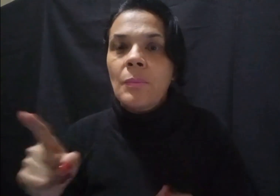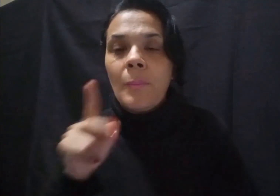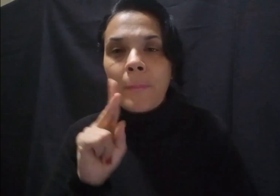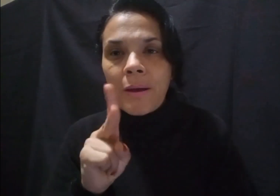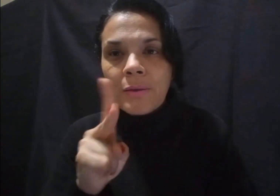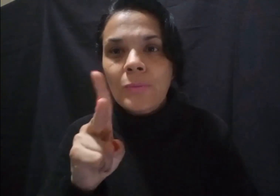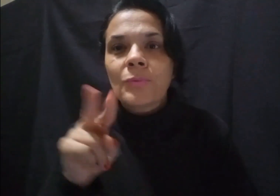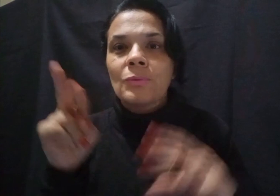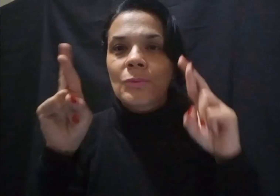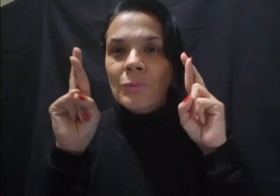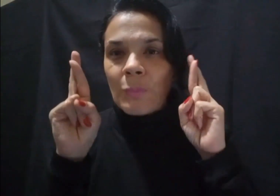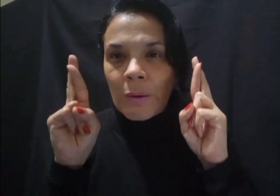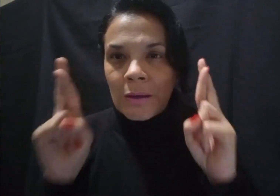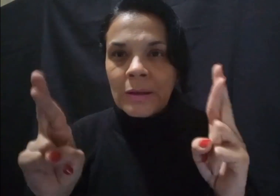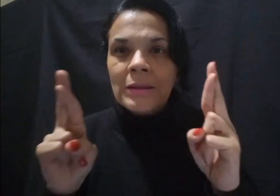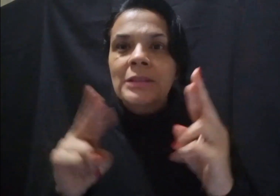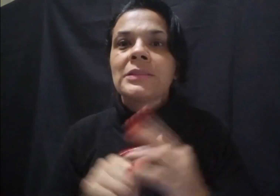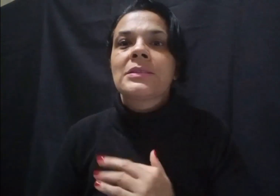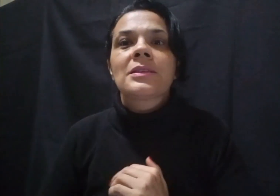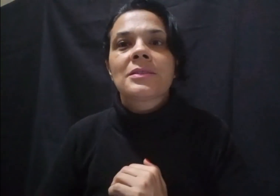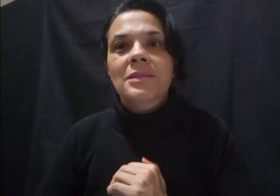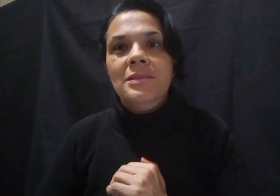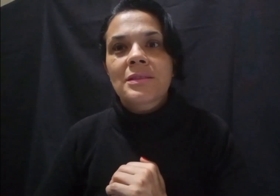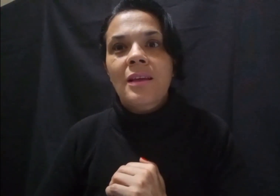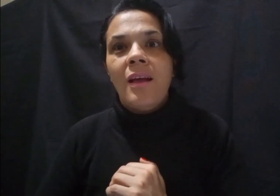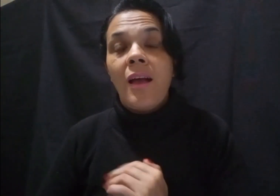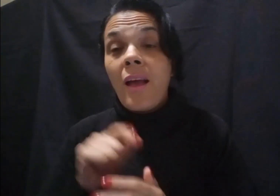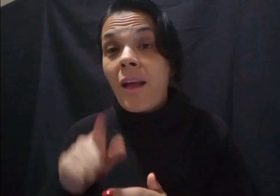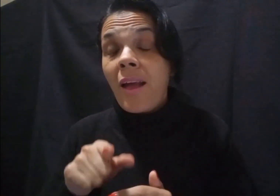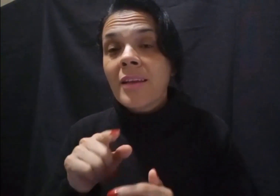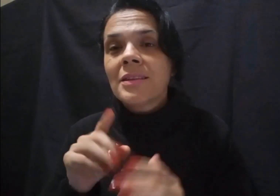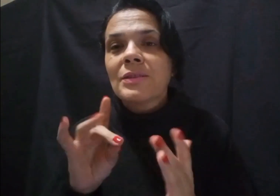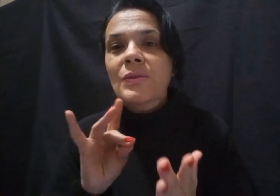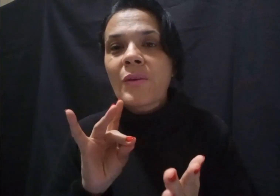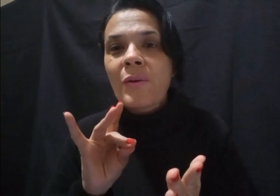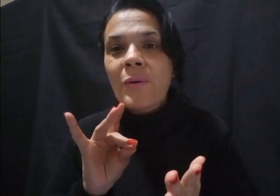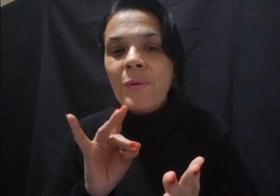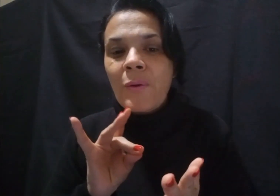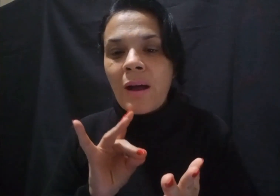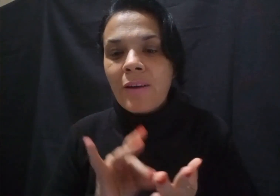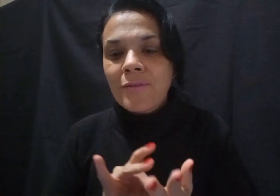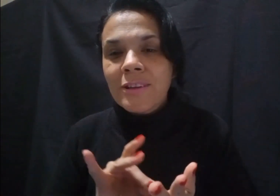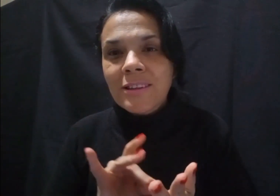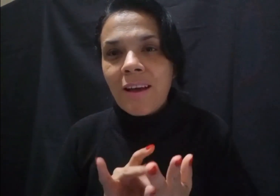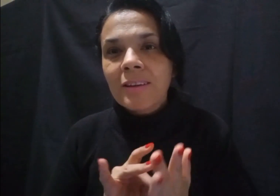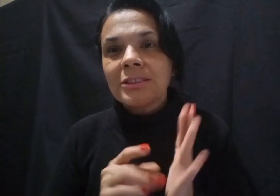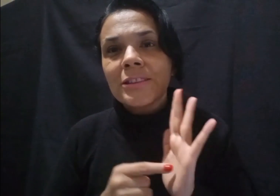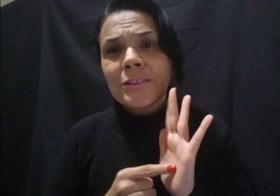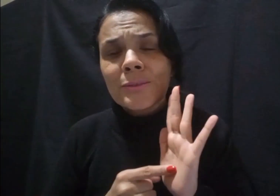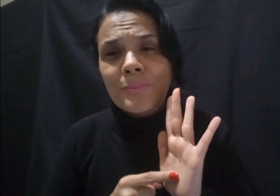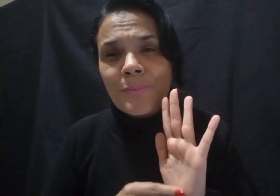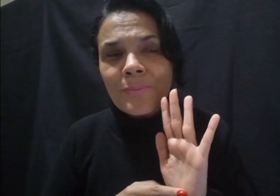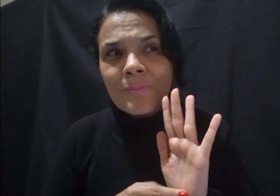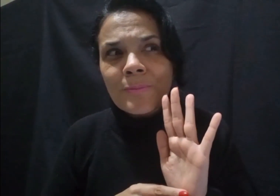a serenidade. Essas são expressões vivas de coragem. E muitas vezes essas pessoas não se veem